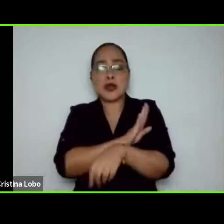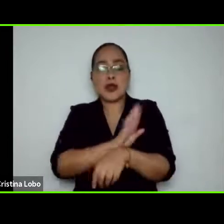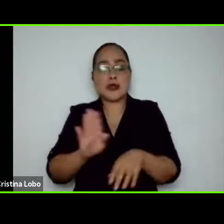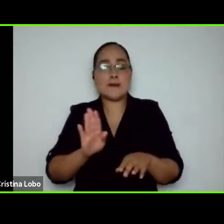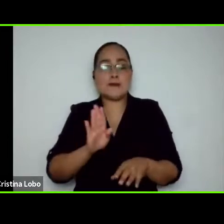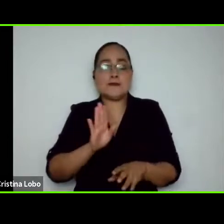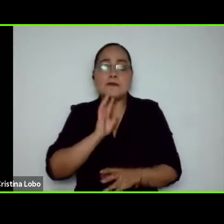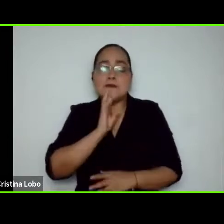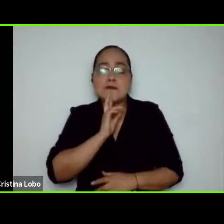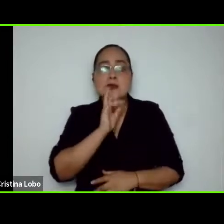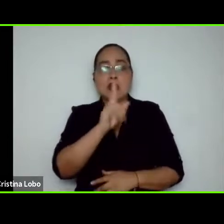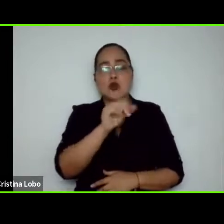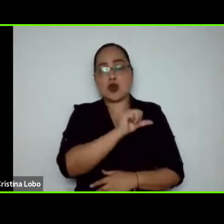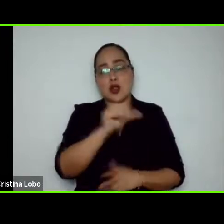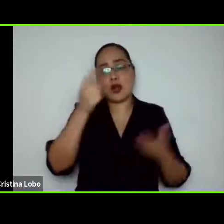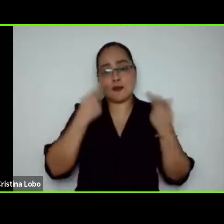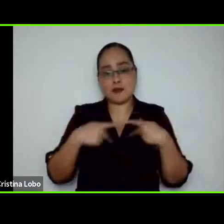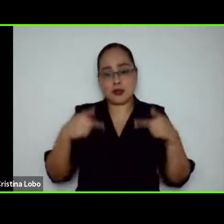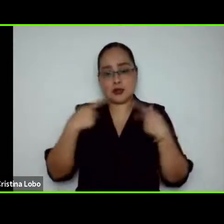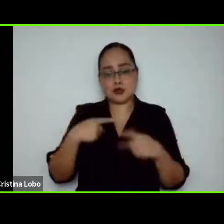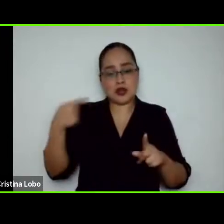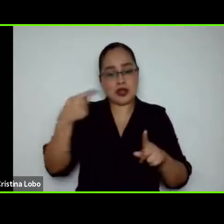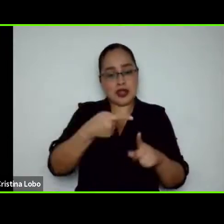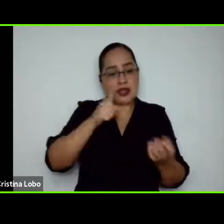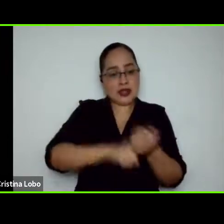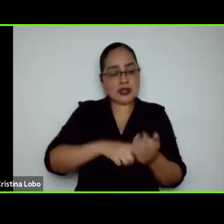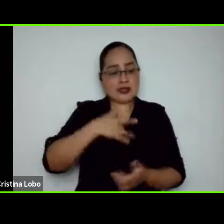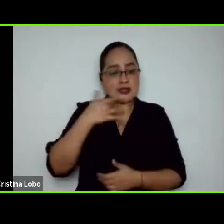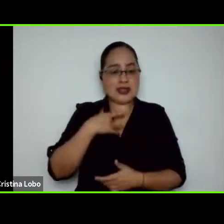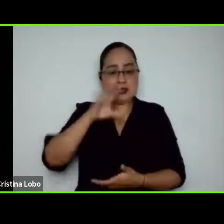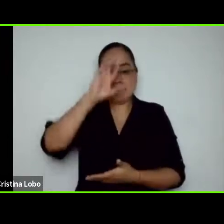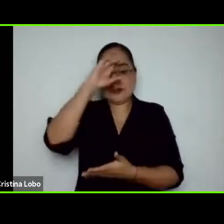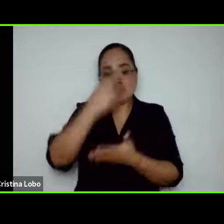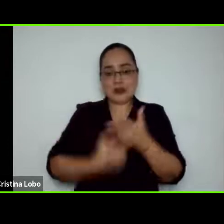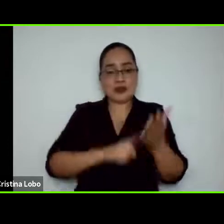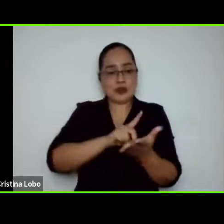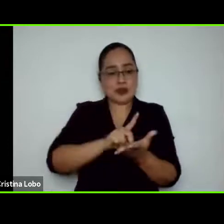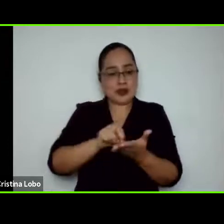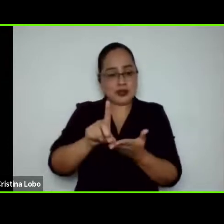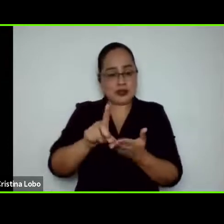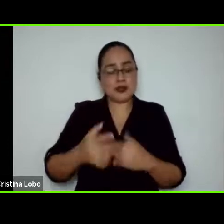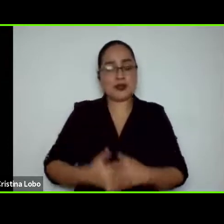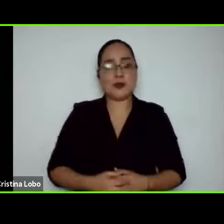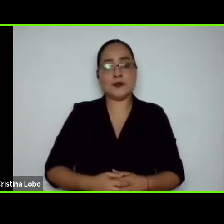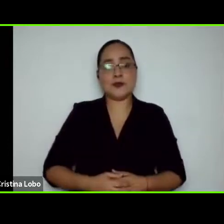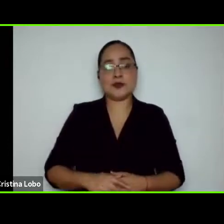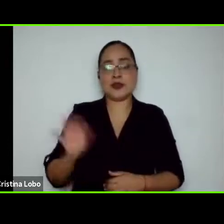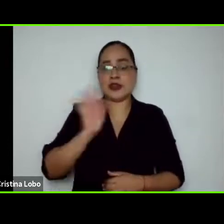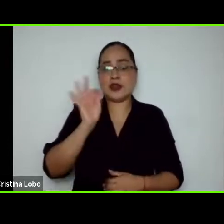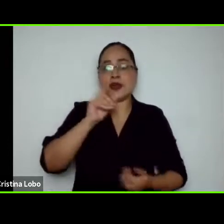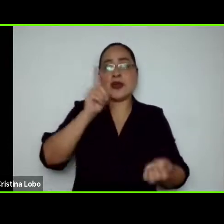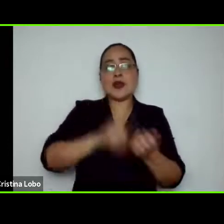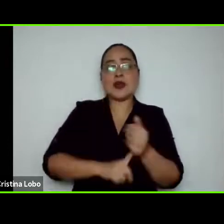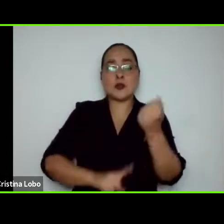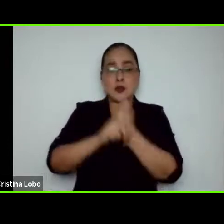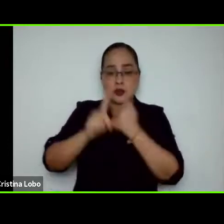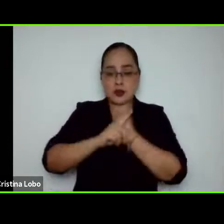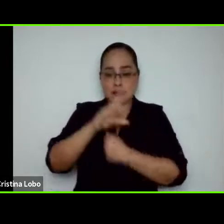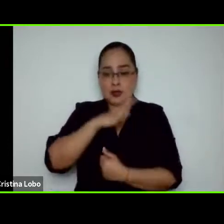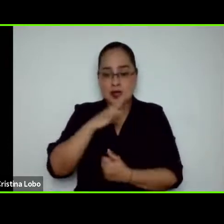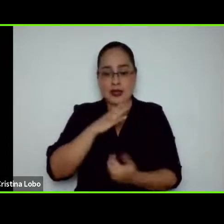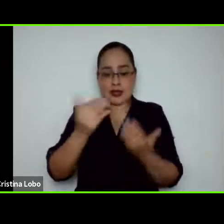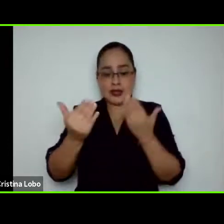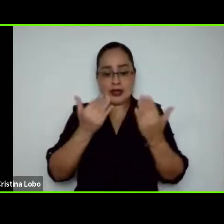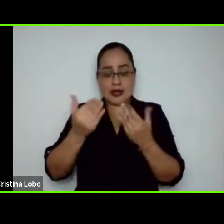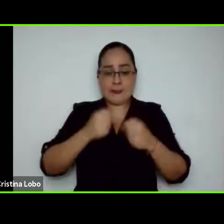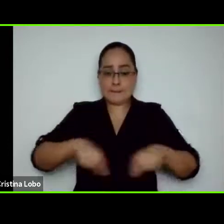medida a la persona que alega la violación del derecho, ¿no? O si tenemos un conflicto entre normas de